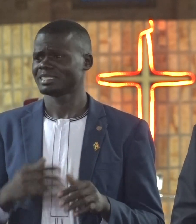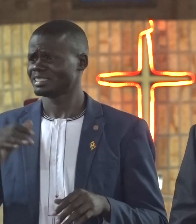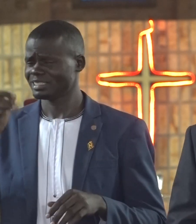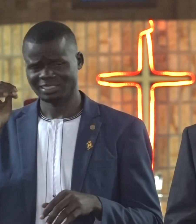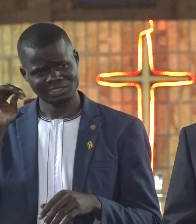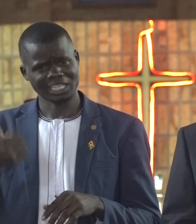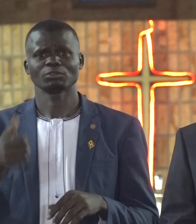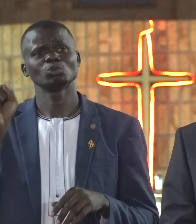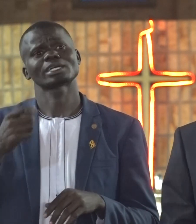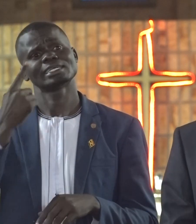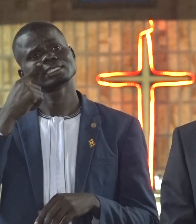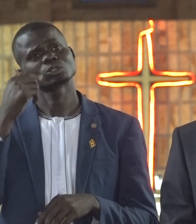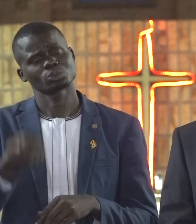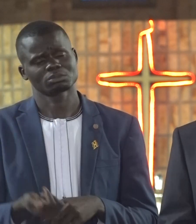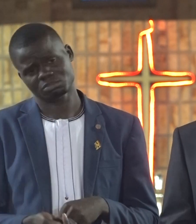n'ayonka.